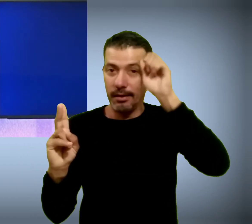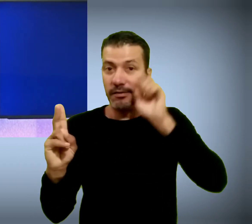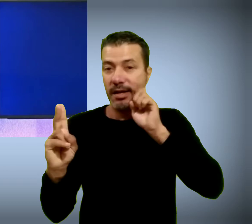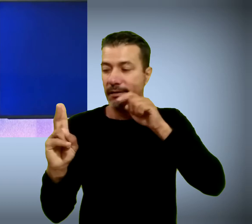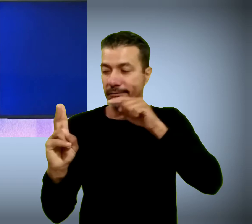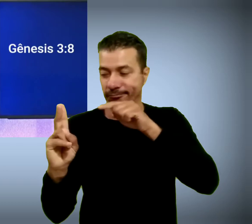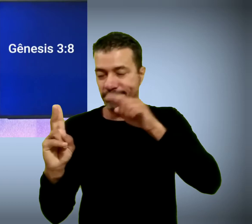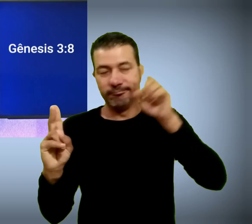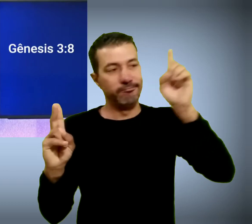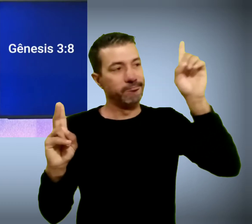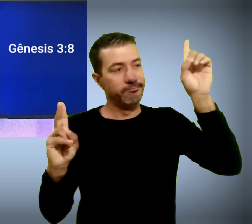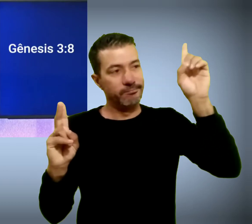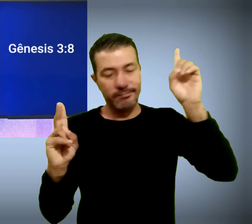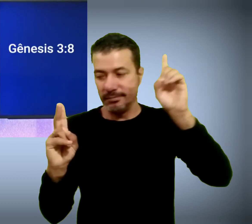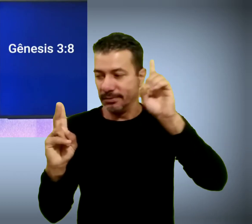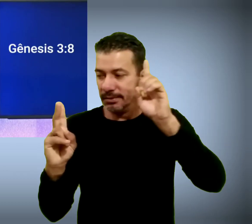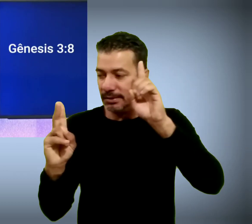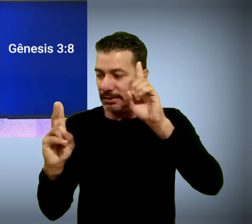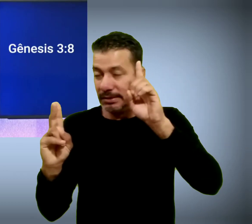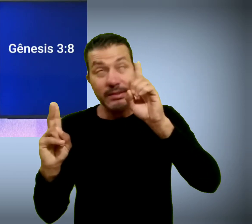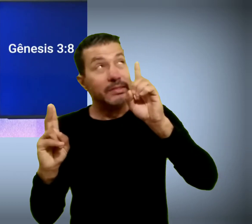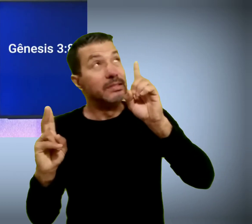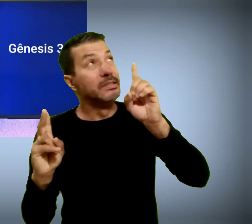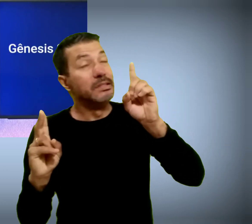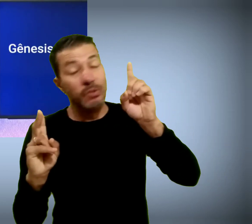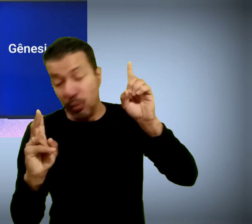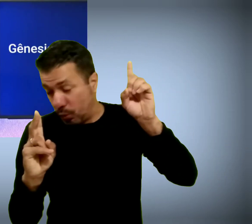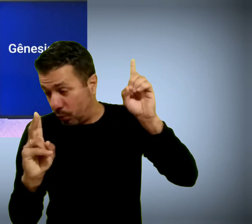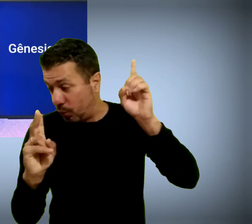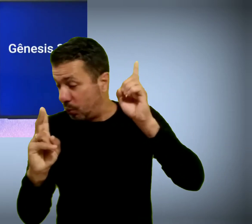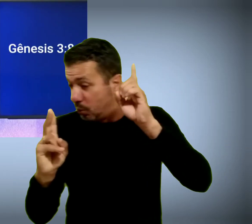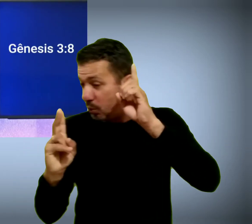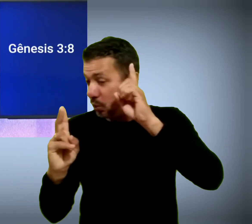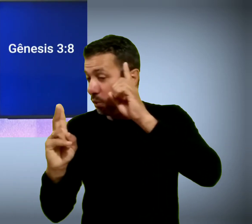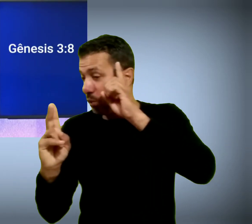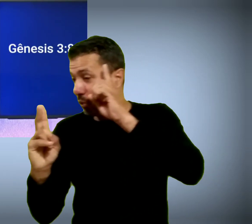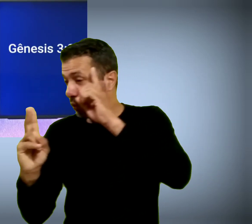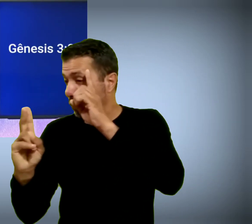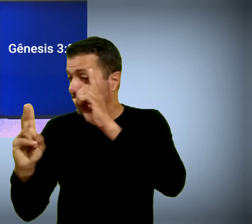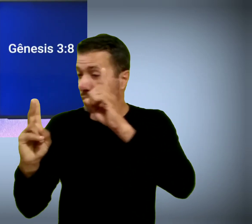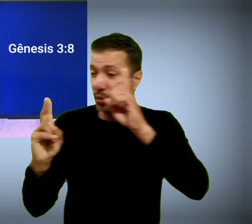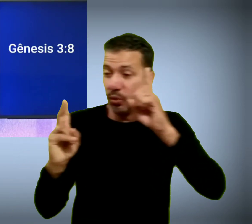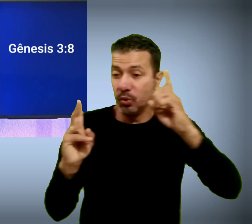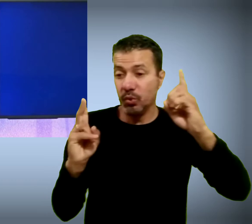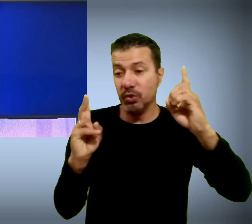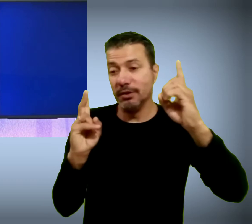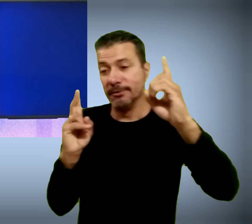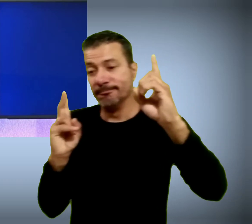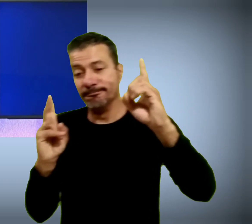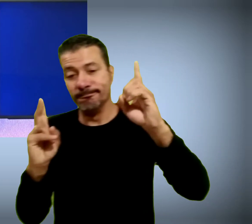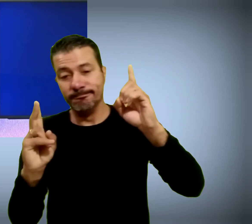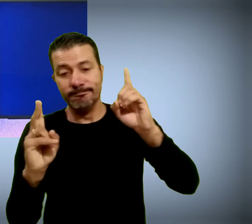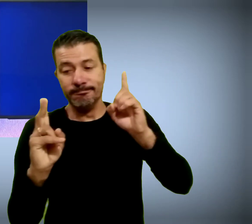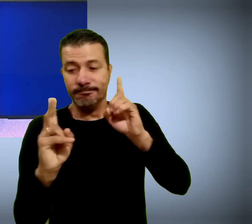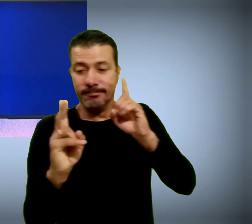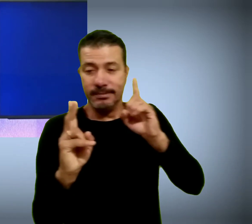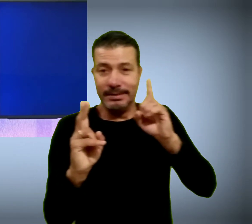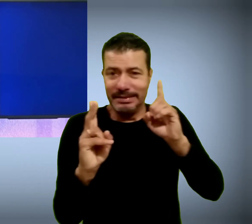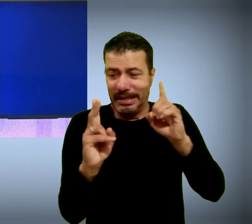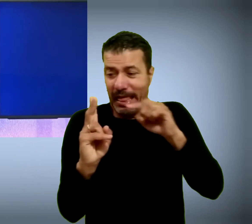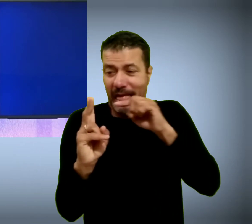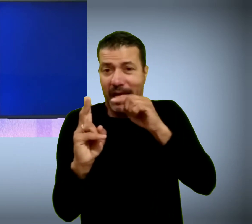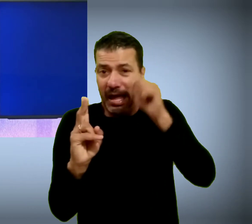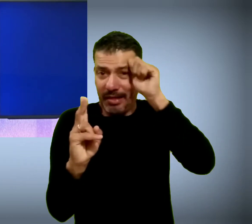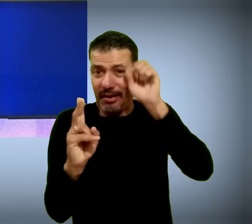Verso 8. E ouviram a voz do Senhor Deus que passeava no jardim pela viração do dia. E escondeu-se Adão